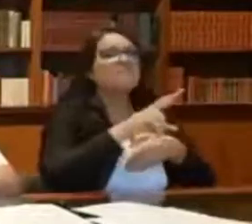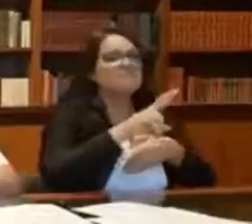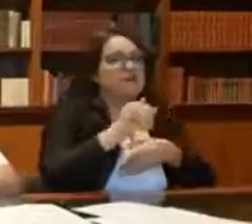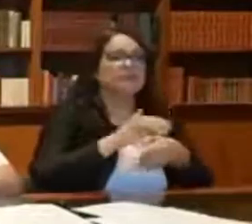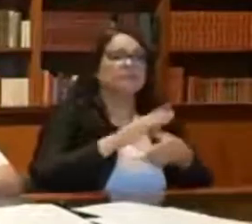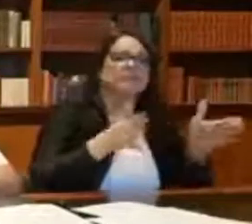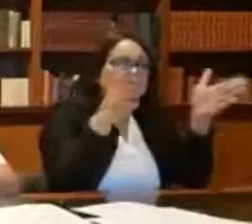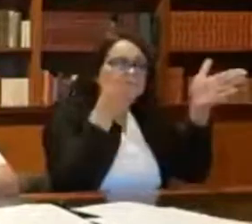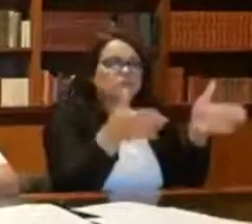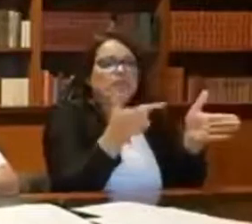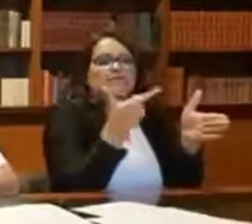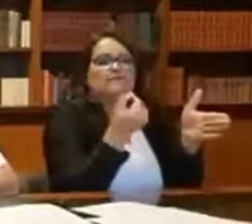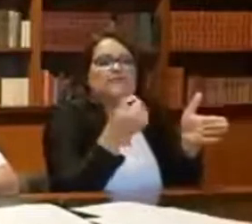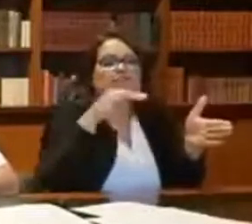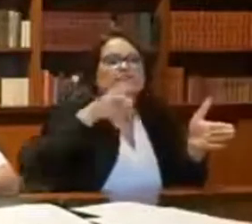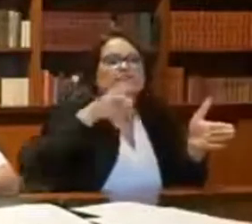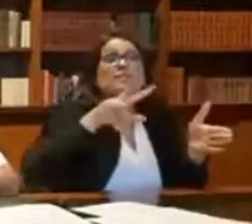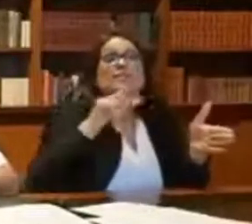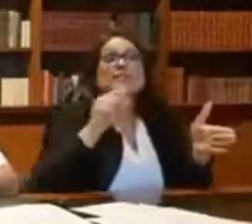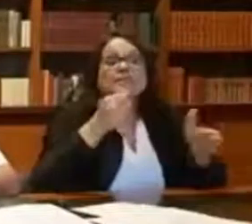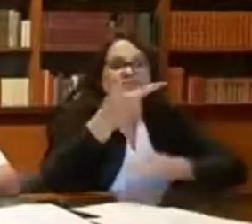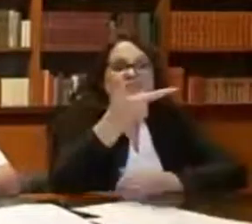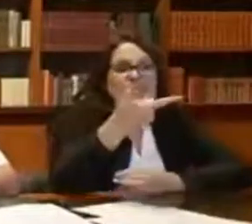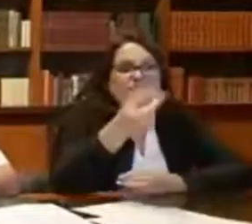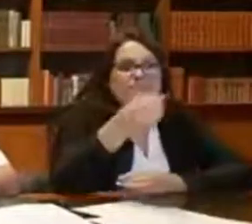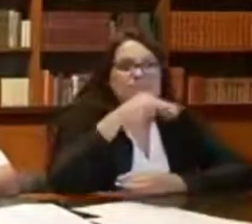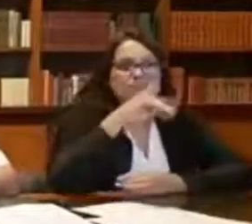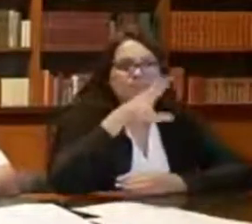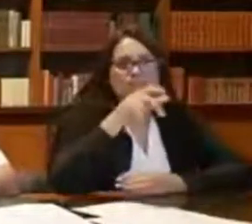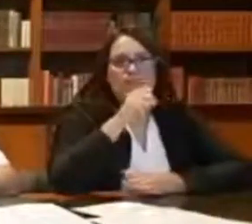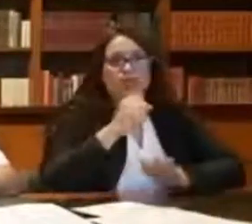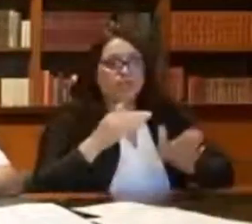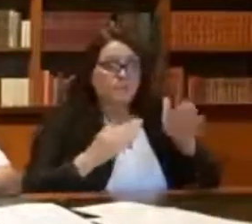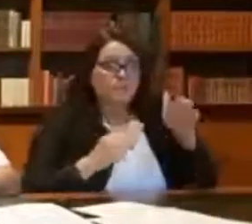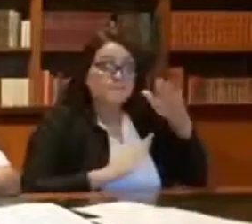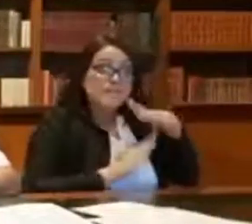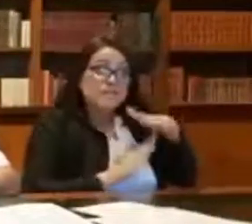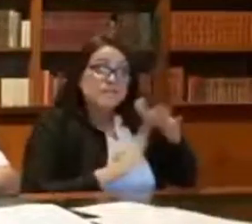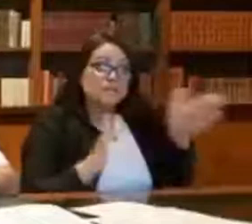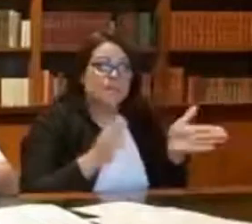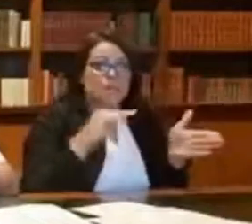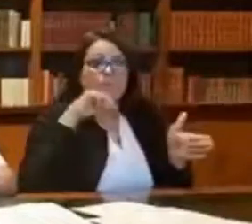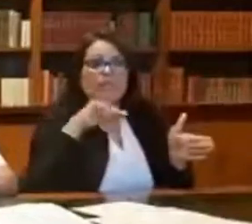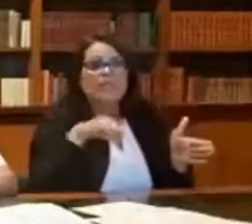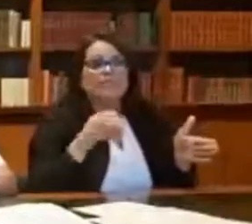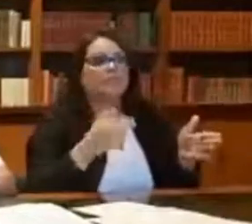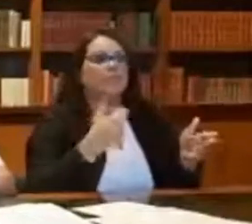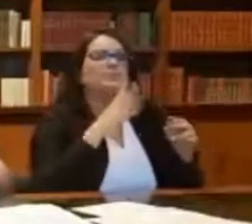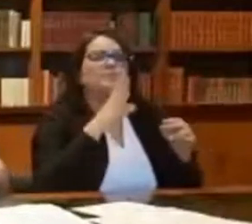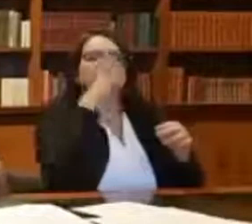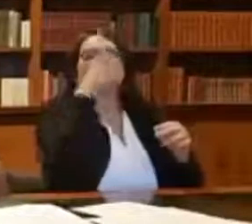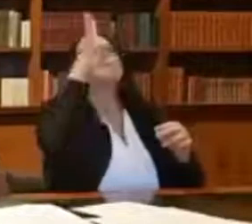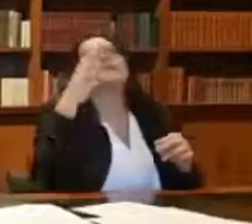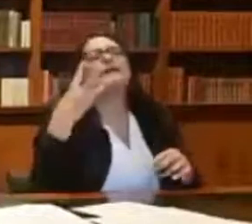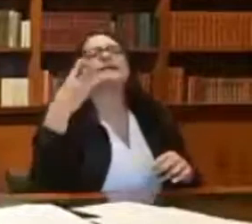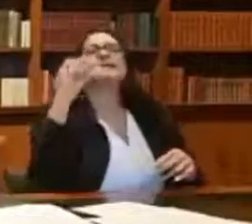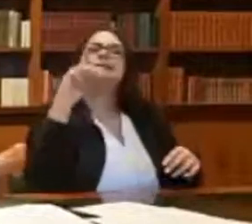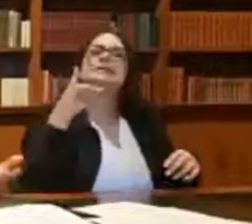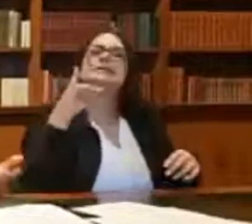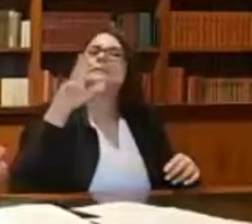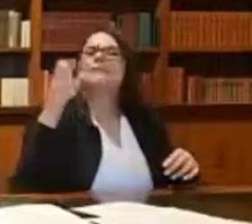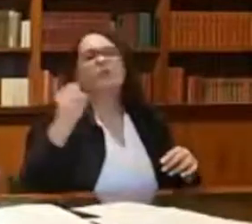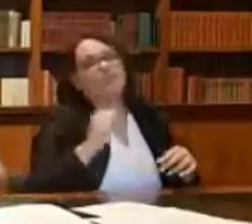disponíveis. Eu falo no mínimo porque eu É no mínimo mesmo, tá? Não vou falar 30 milhões, se não se chega a 29 milhões,